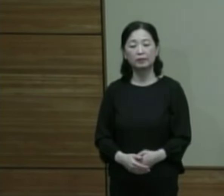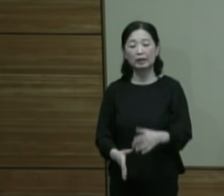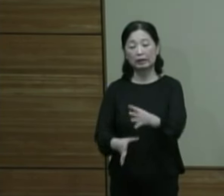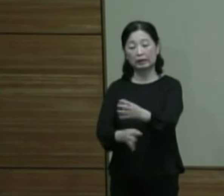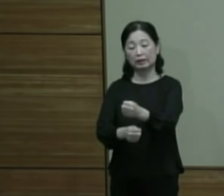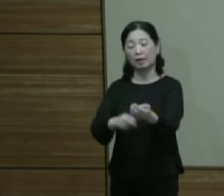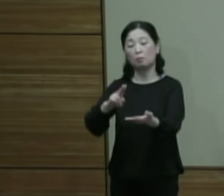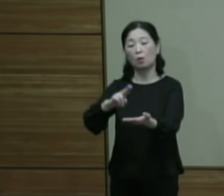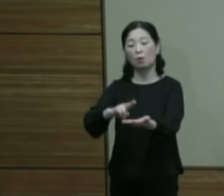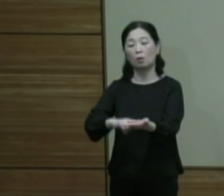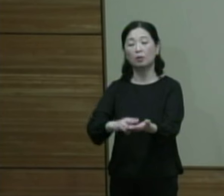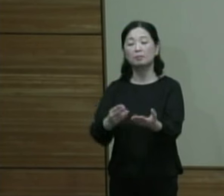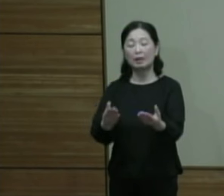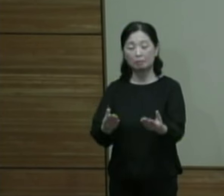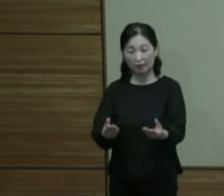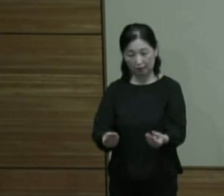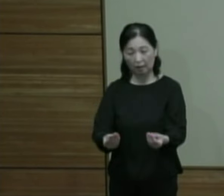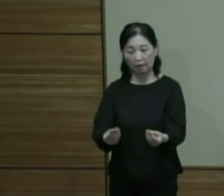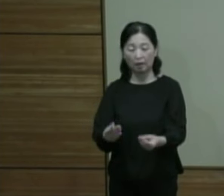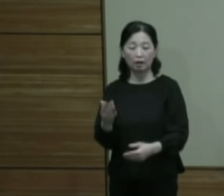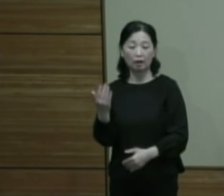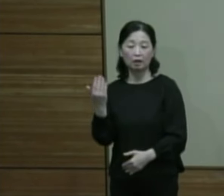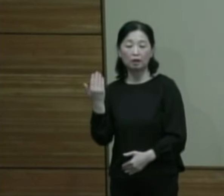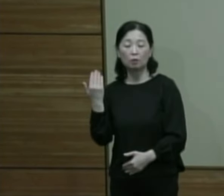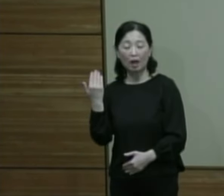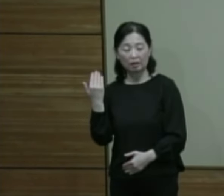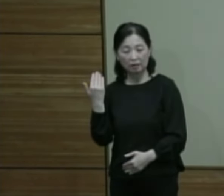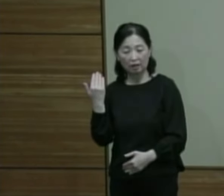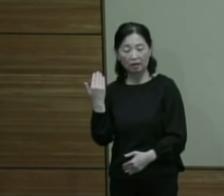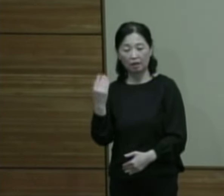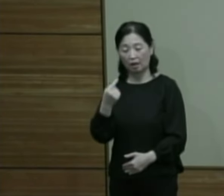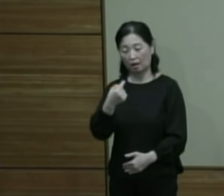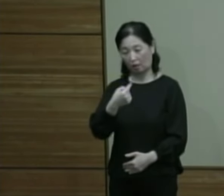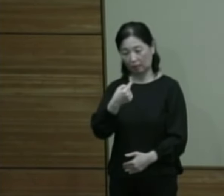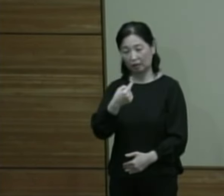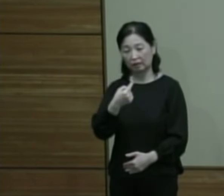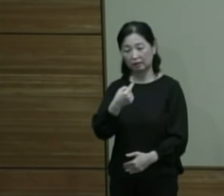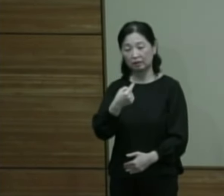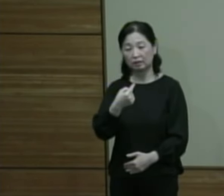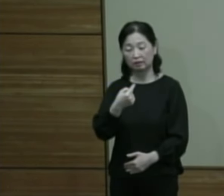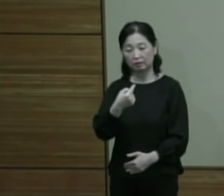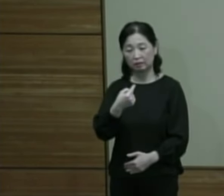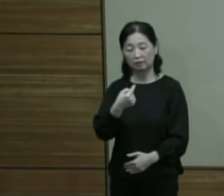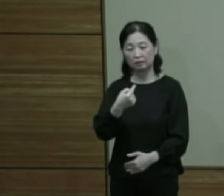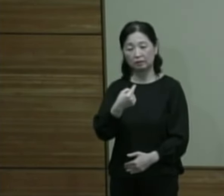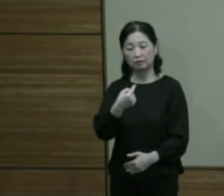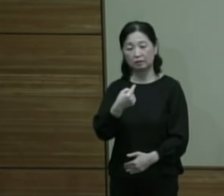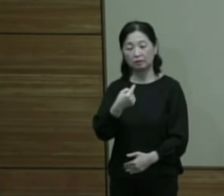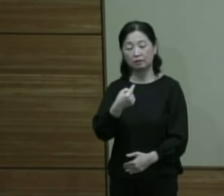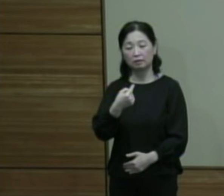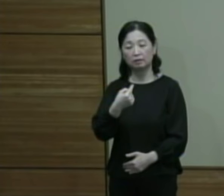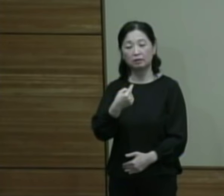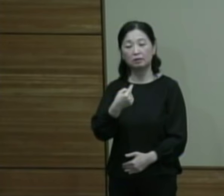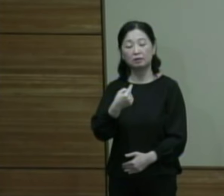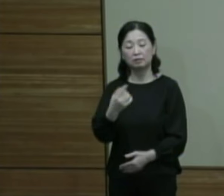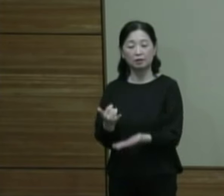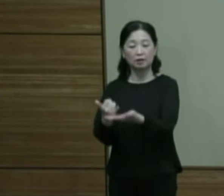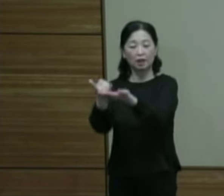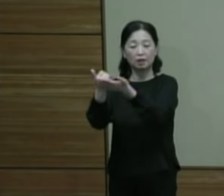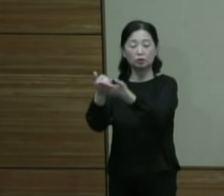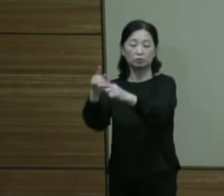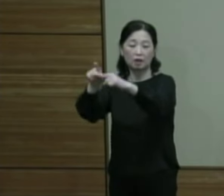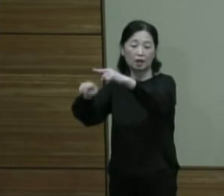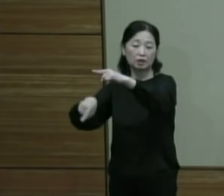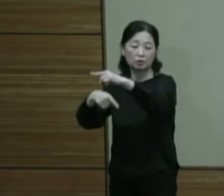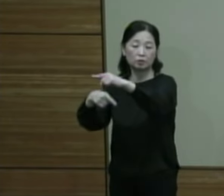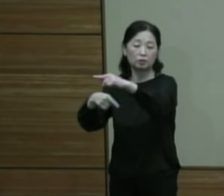ども、少し前に私自身が宮内庁と連絡を取りまして、